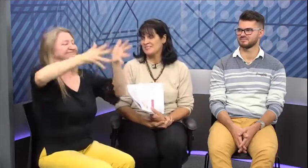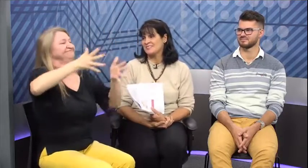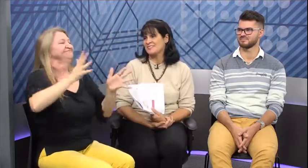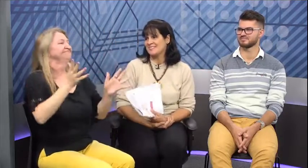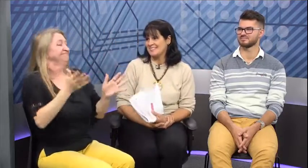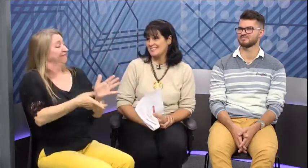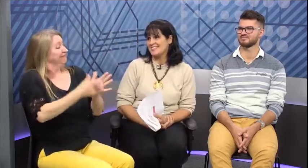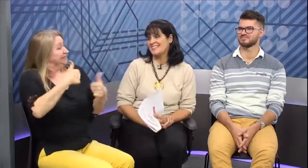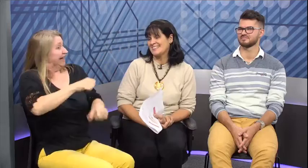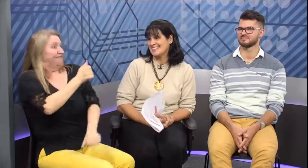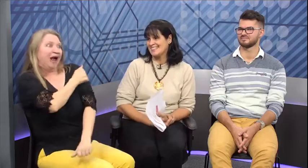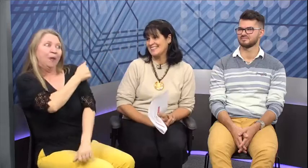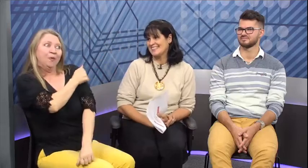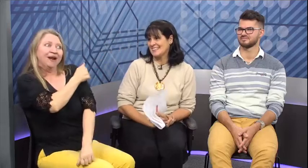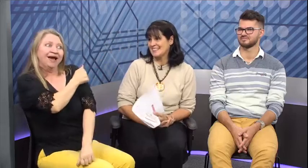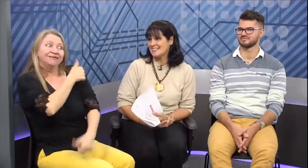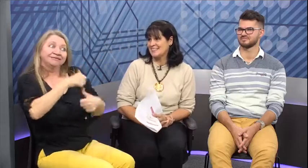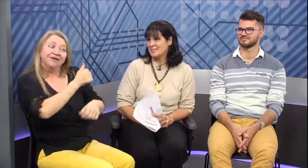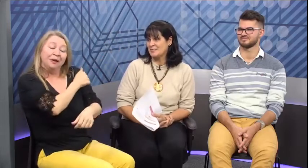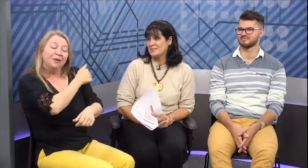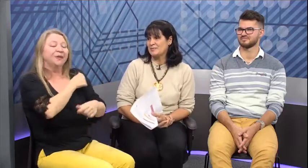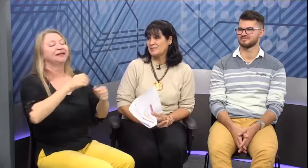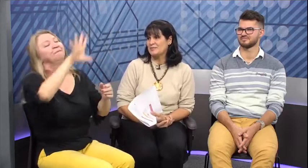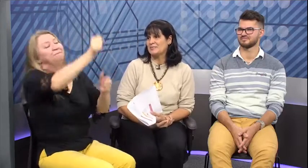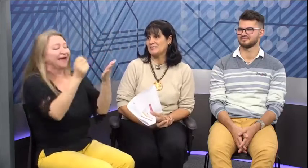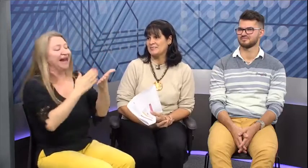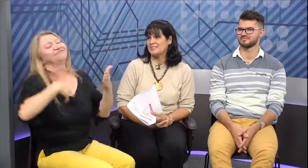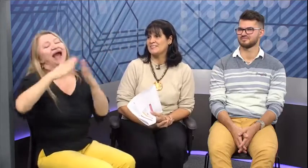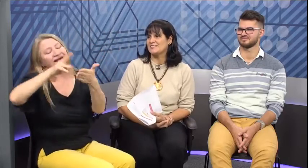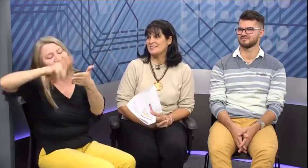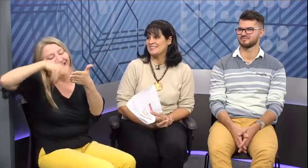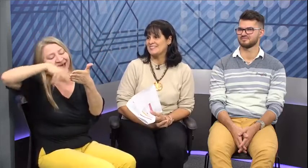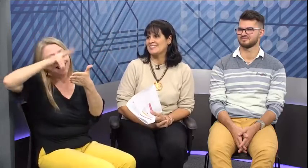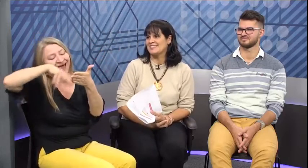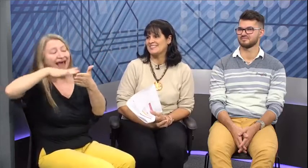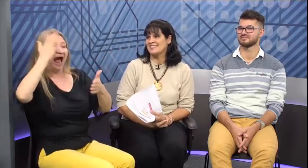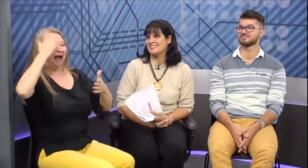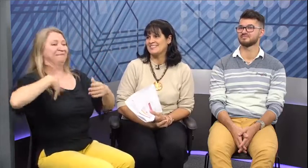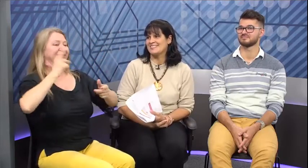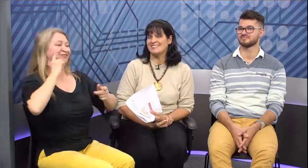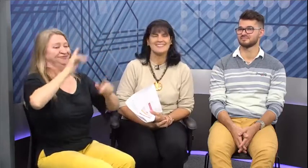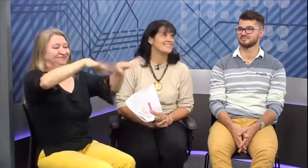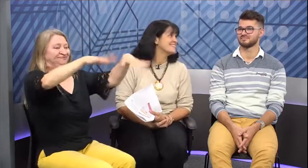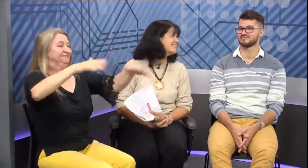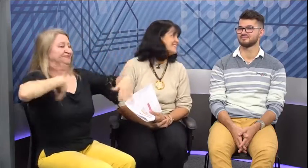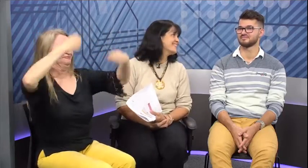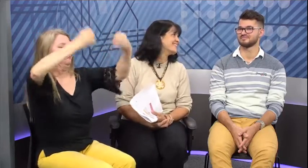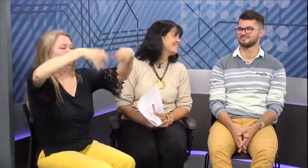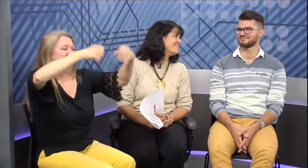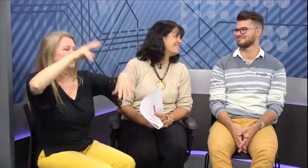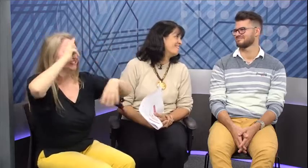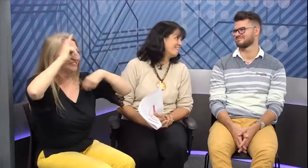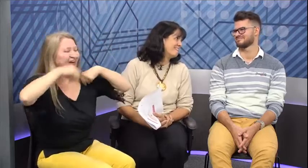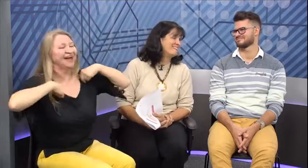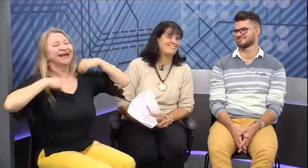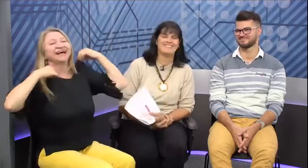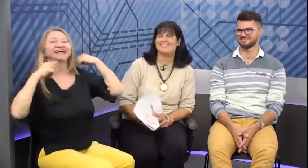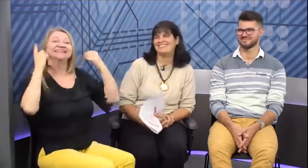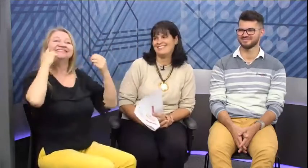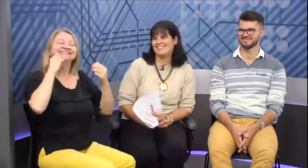surdos ficavam como espectadores, né? Eu era aluna ainda na época, eu pegava livros e fazia leitura em casa, depois eu chamava os surdos, olha só essa história que eu acabei